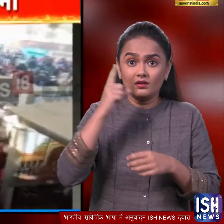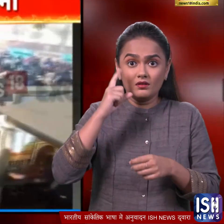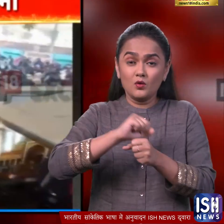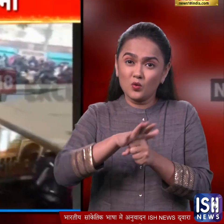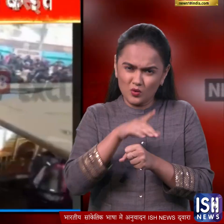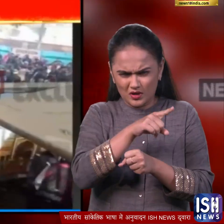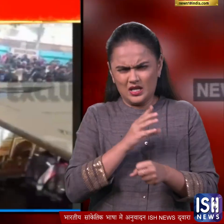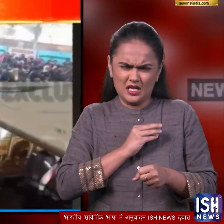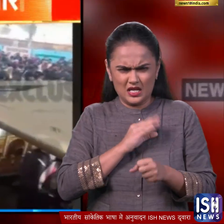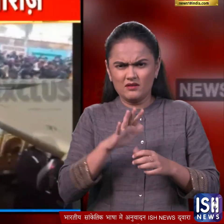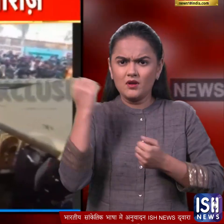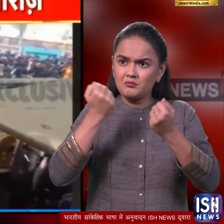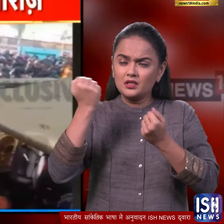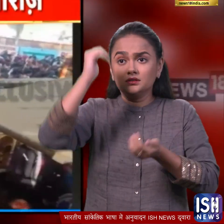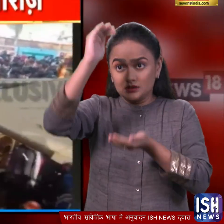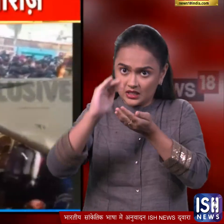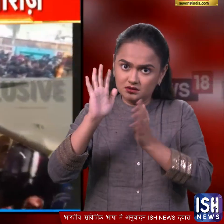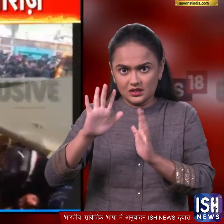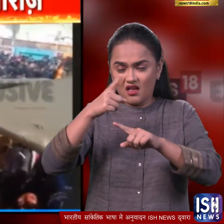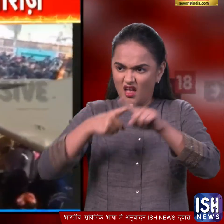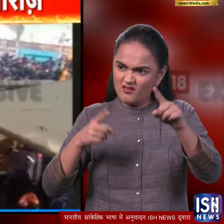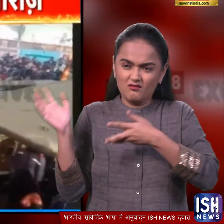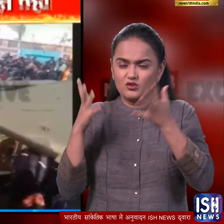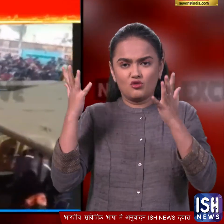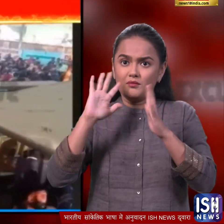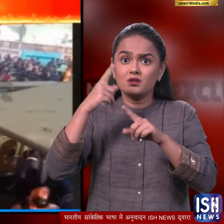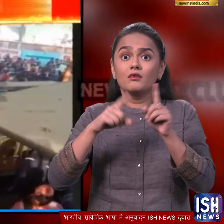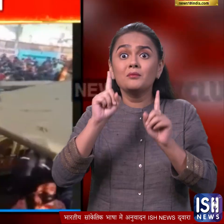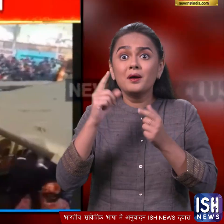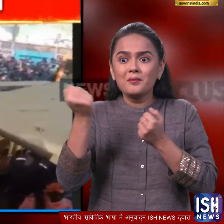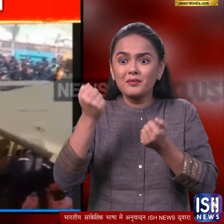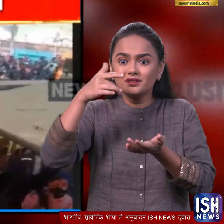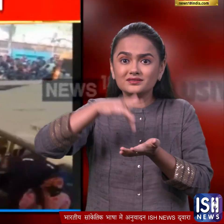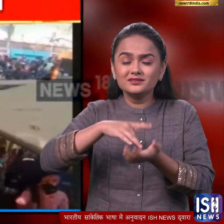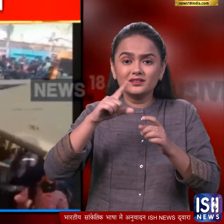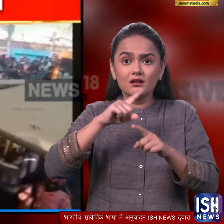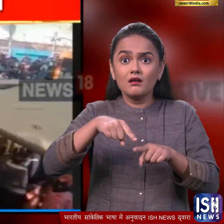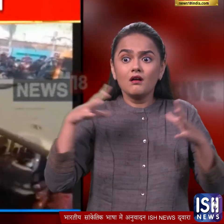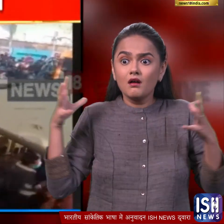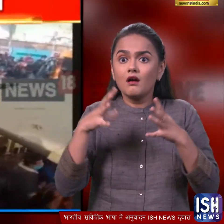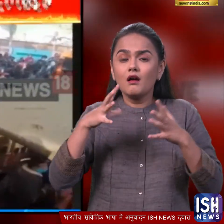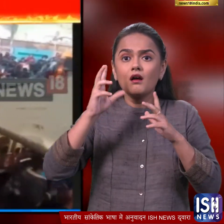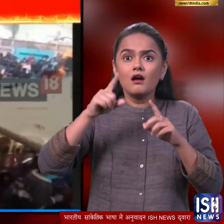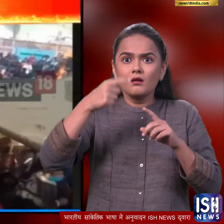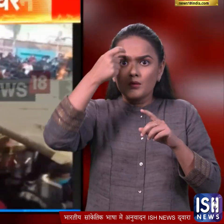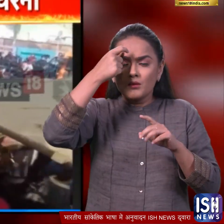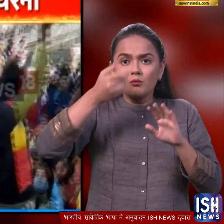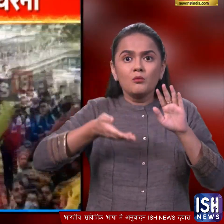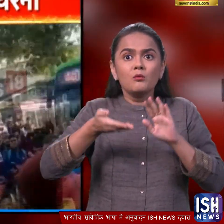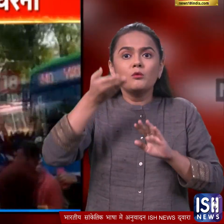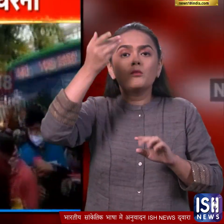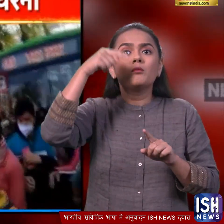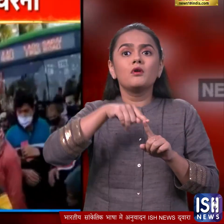कोरोना फैलने के डर ने भले ही बसों को आधी क्षमता में चलाने को मजबूर किया, लेकिन बस स्टैंड पर जमा भीड़ से असली मकसद तार तार होता